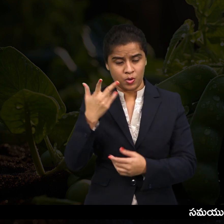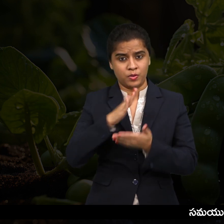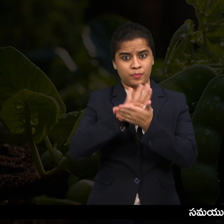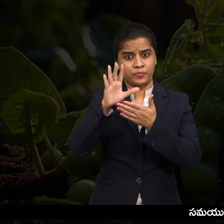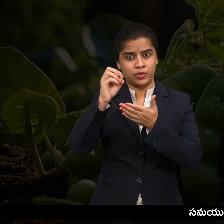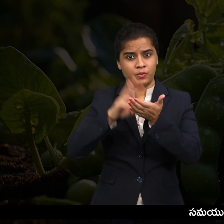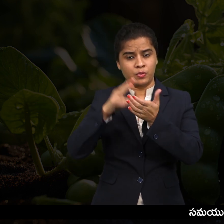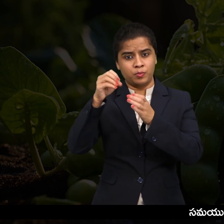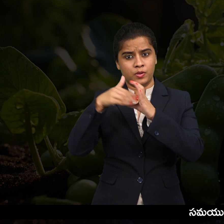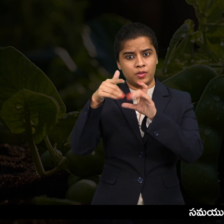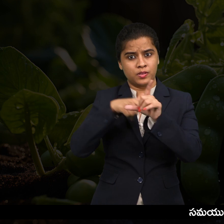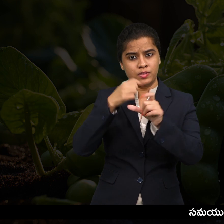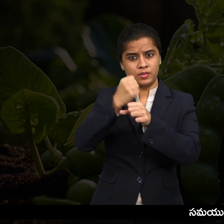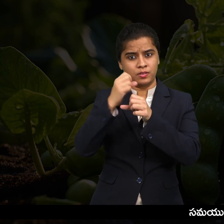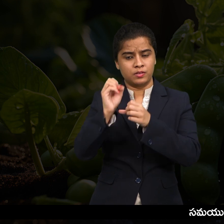రకం YY.